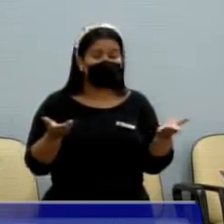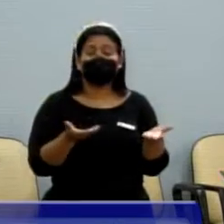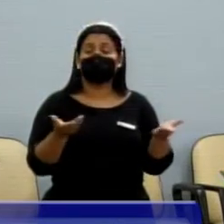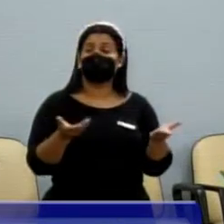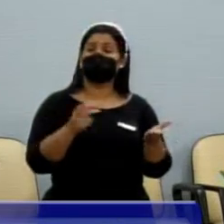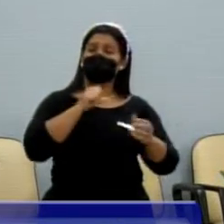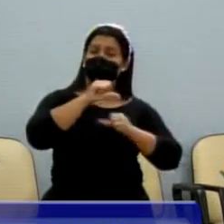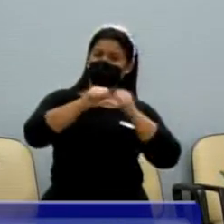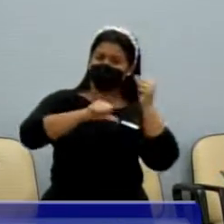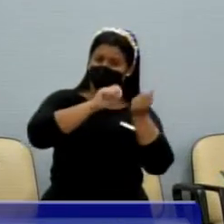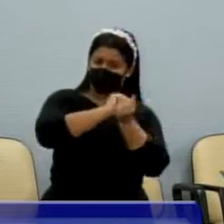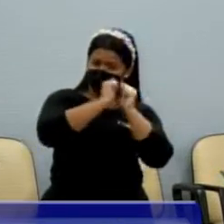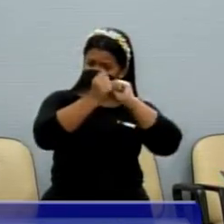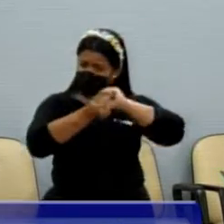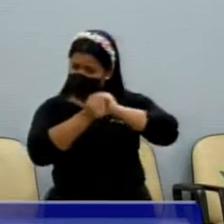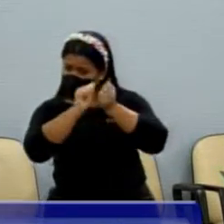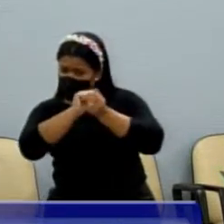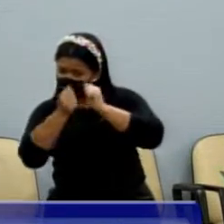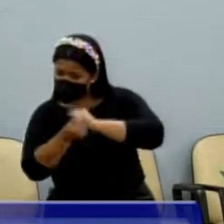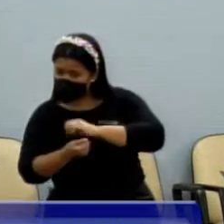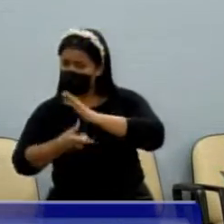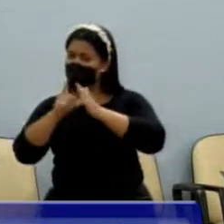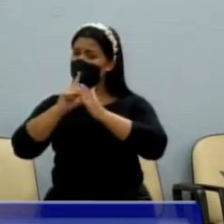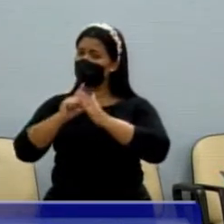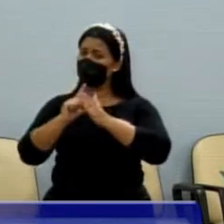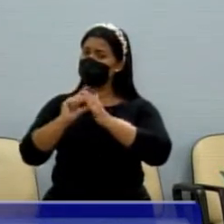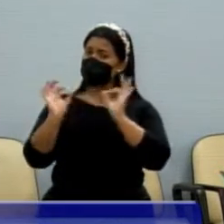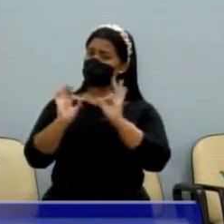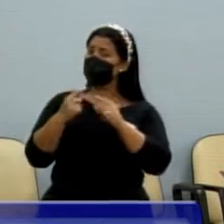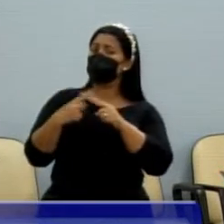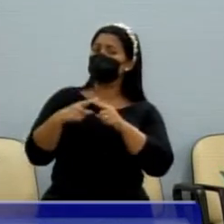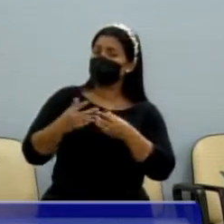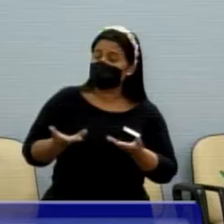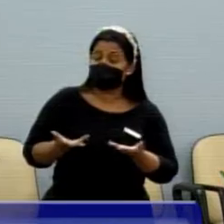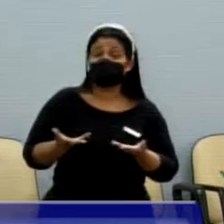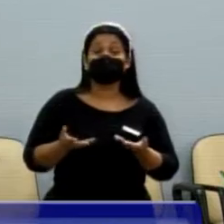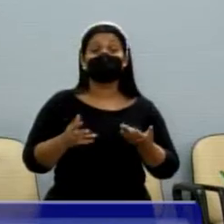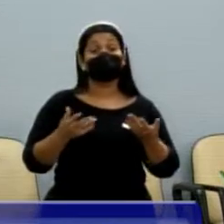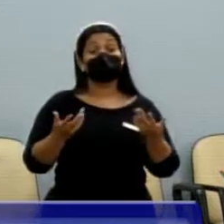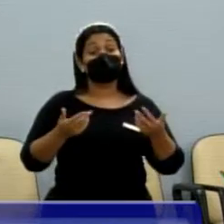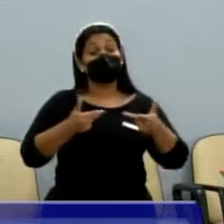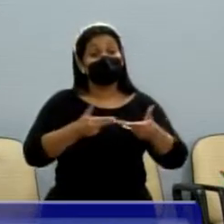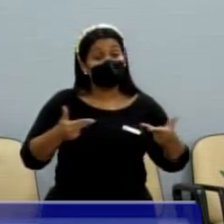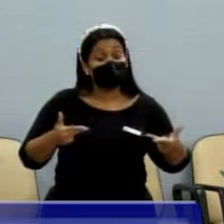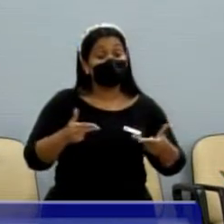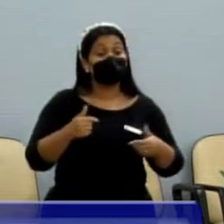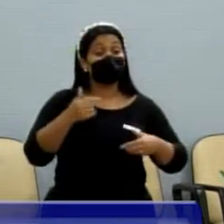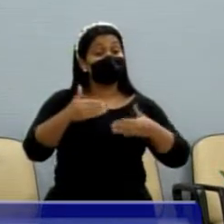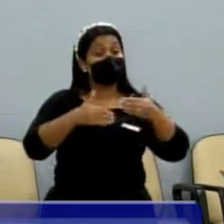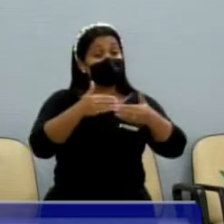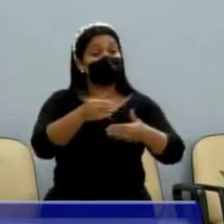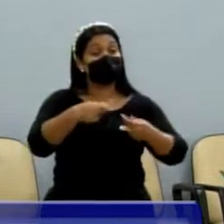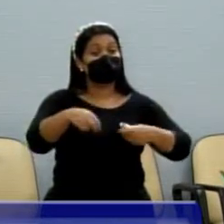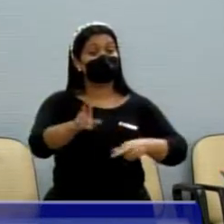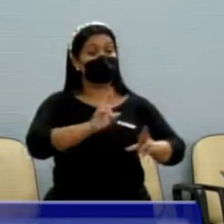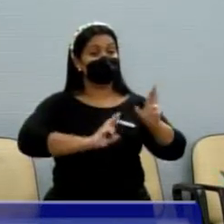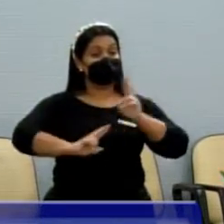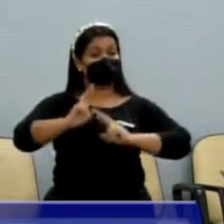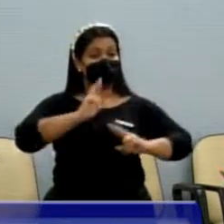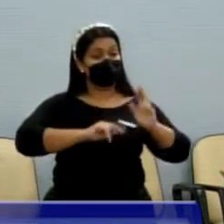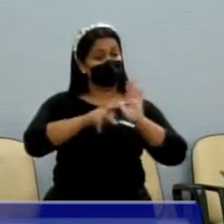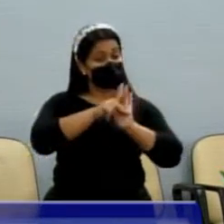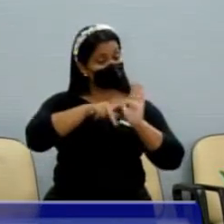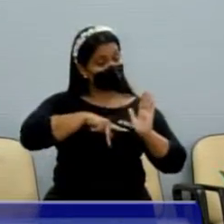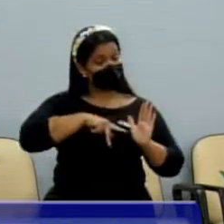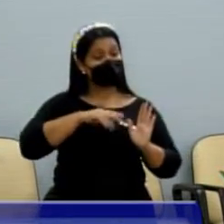resolvemos fazer adaptações porque não antes e são questões que amanhã o Aldenice precisa responder não só